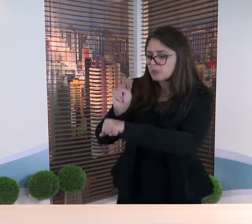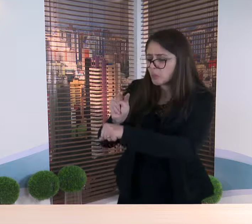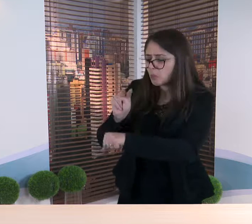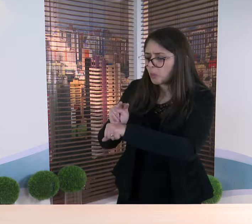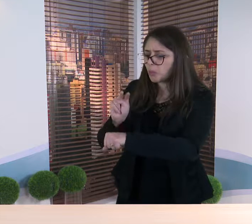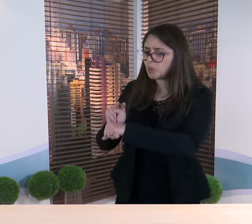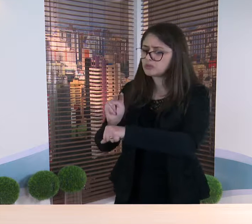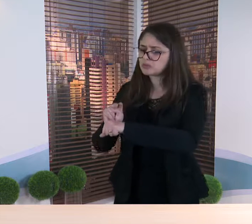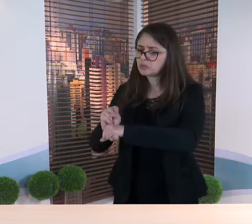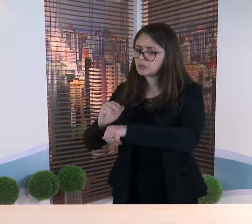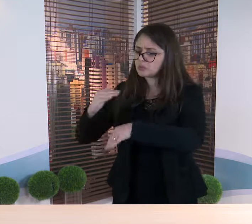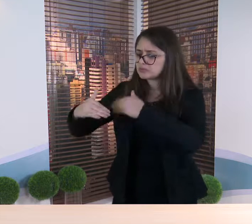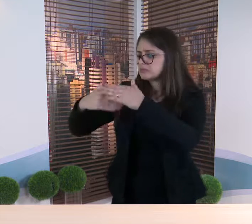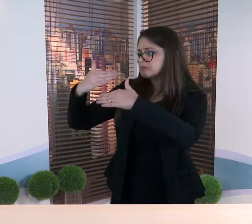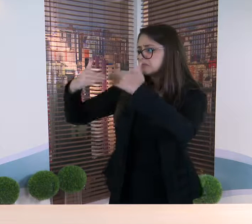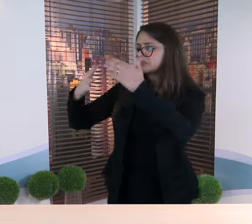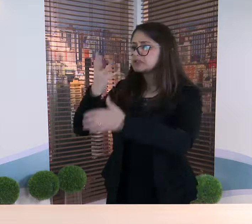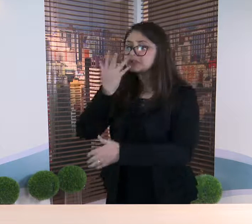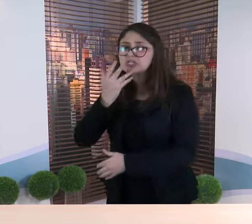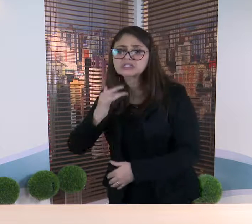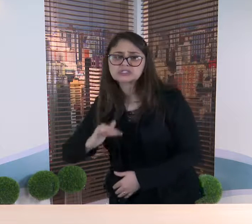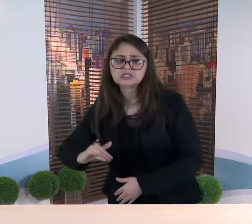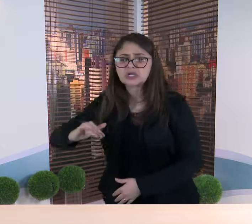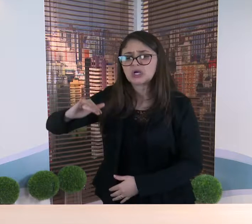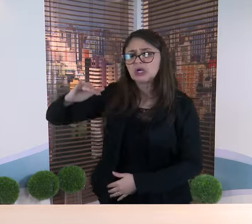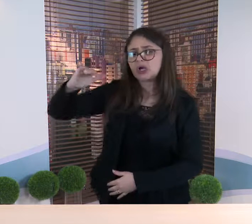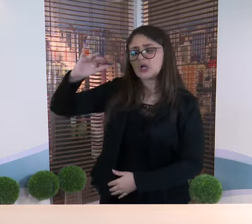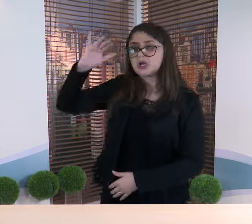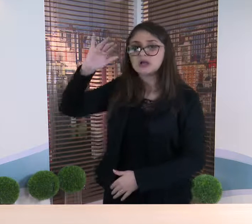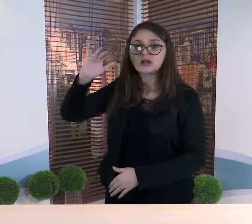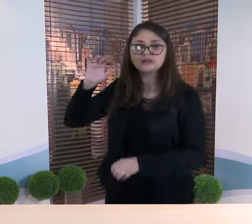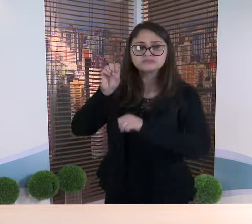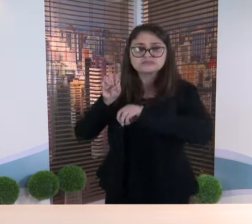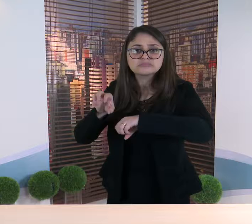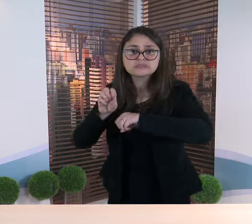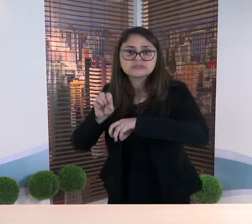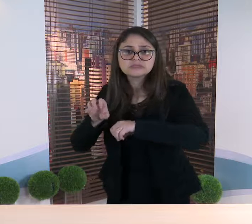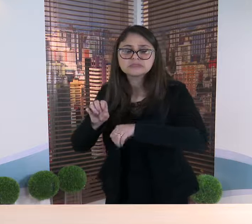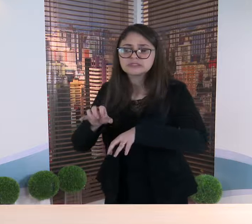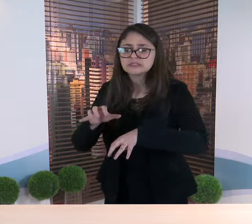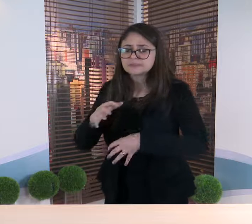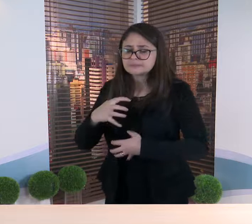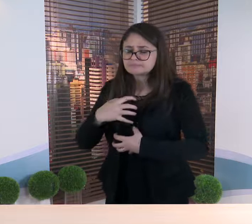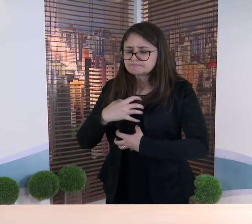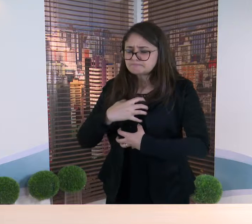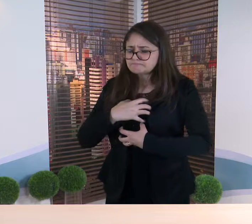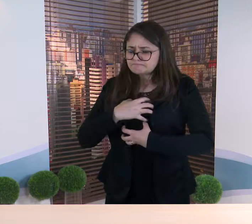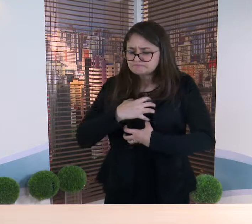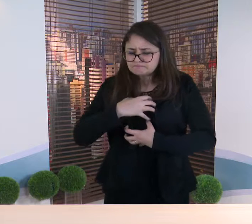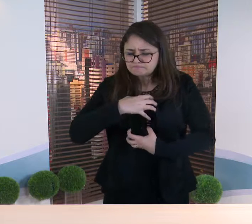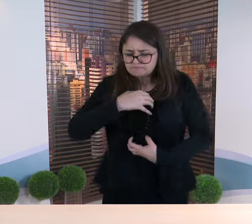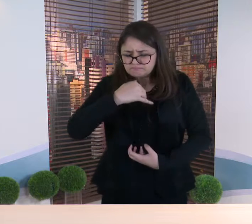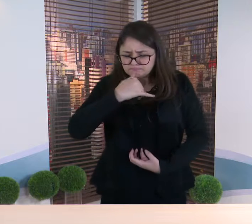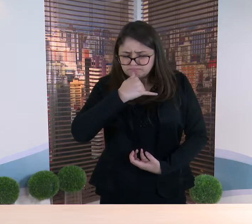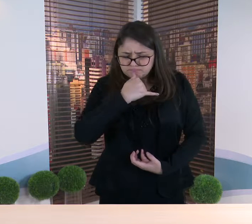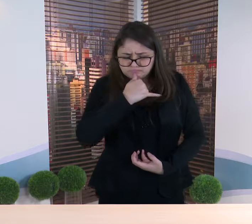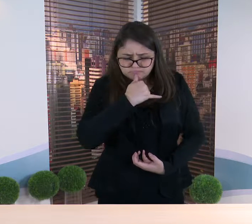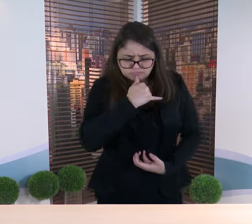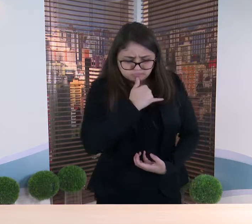esperança, era algo que o atingiria no âmago do seu ser. Diante de tal